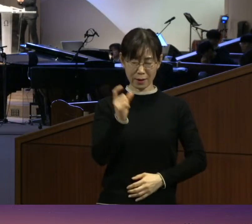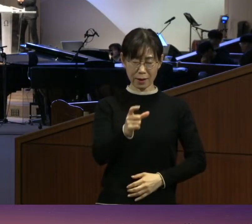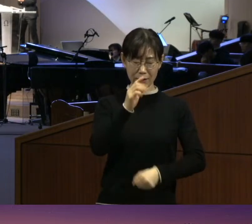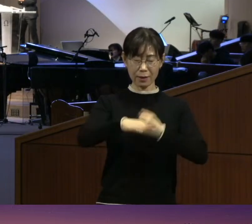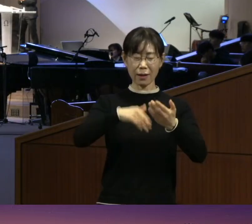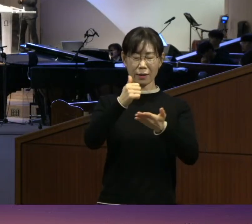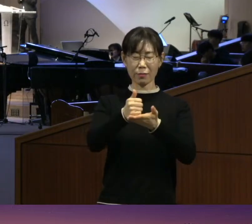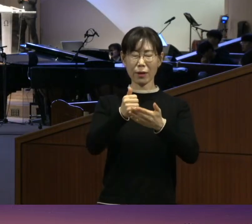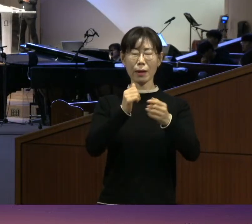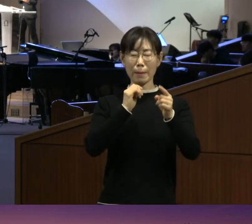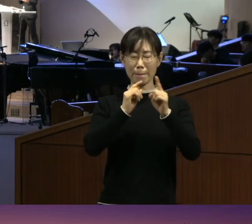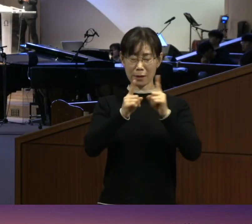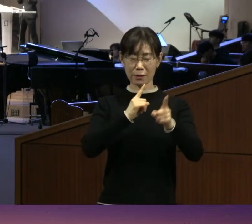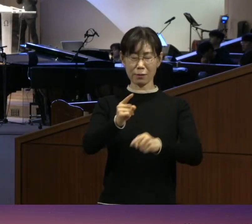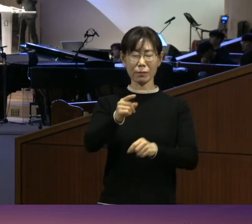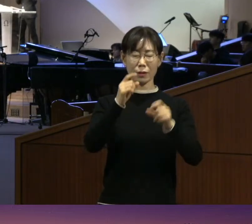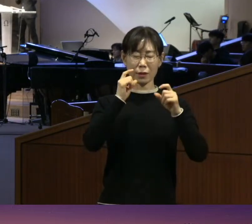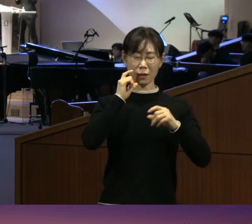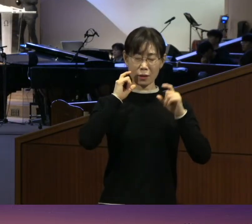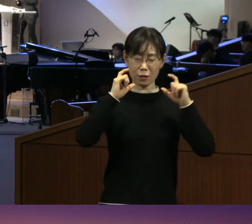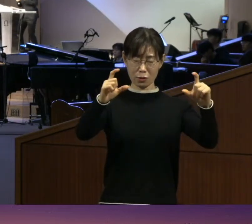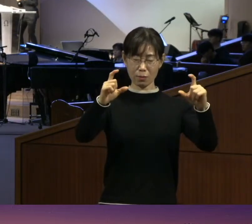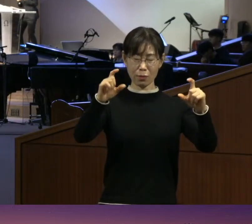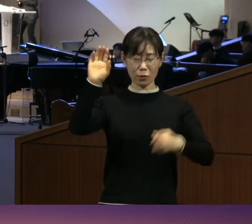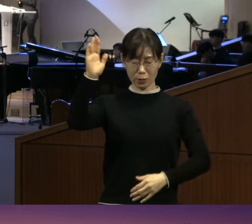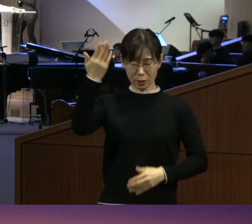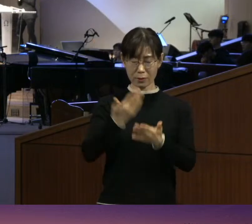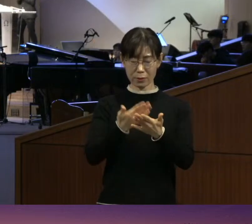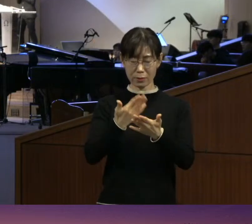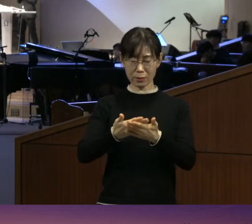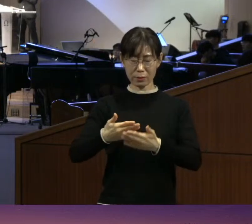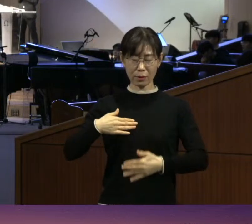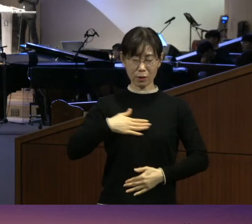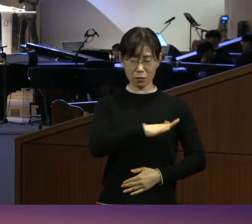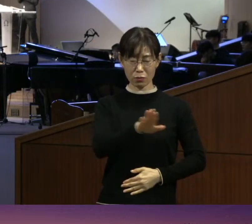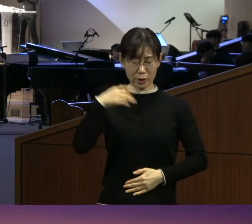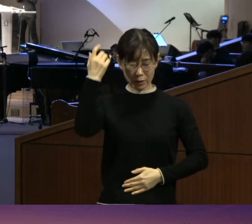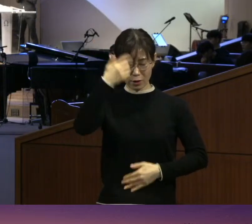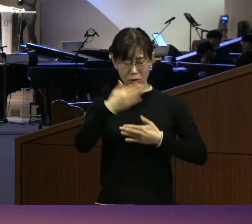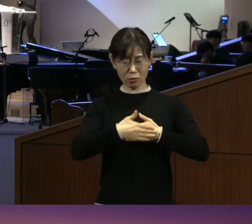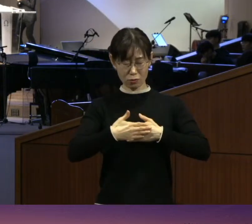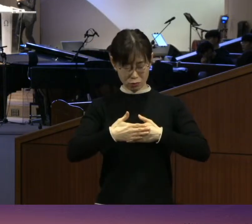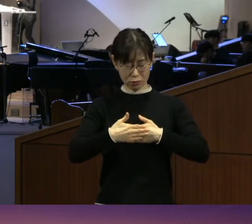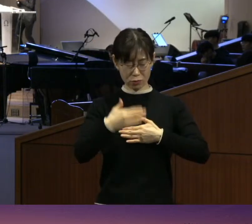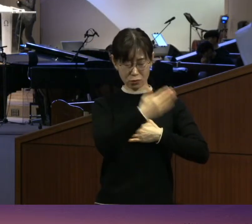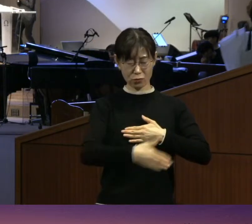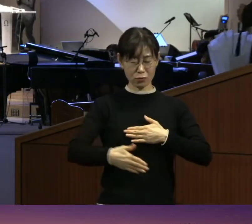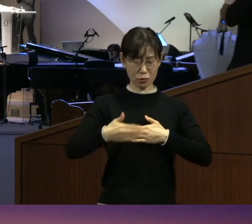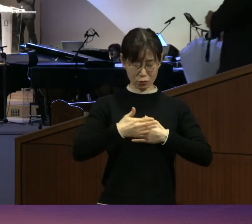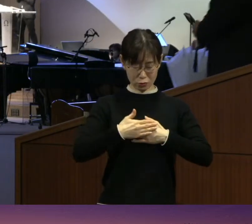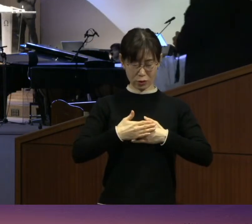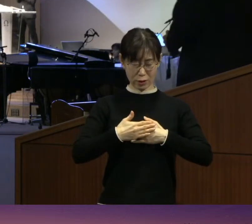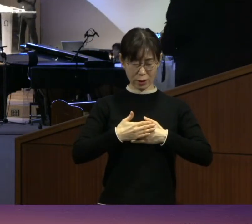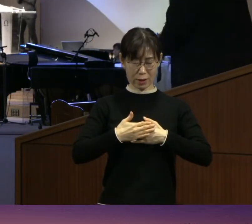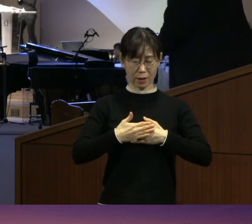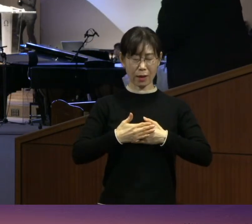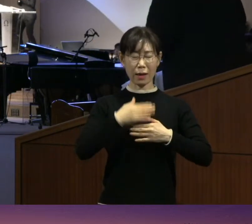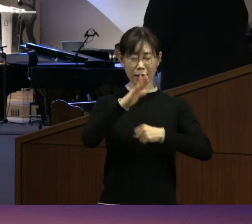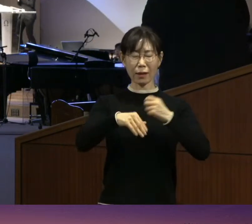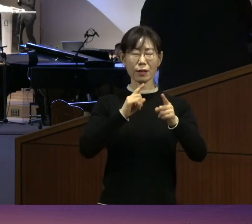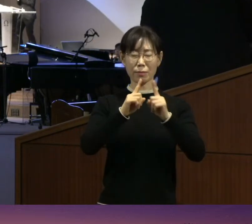하여 주옵소서. 그리하여 우리의 영혼 육이 찔러 쪼개어지는 말씀을 통하여